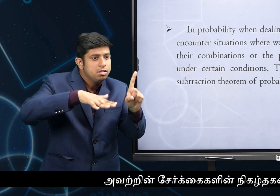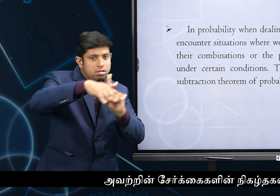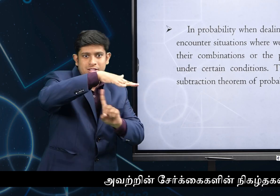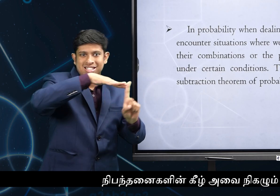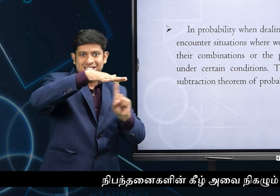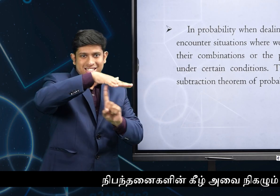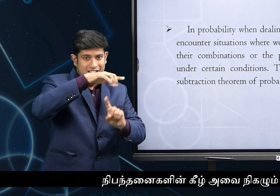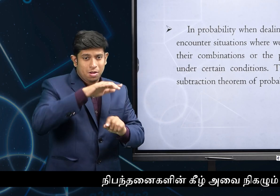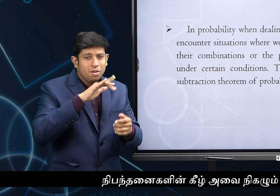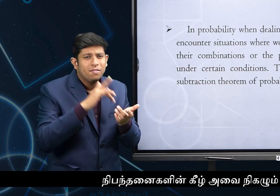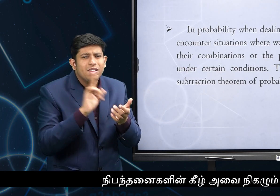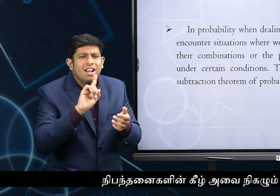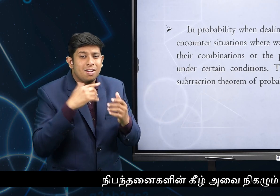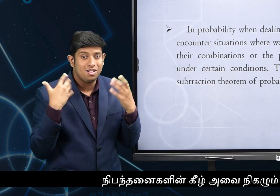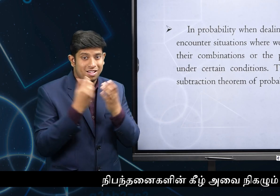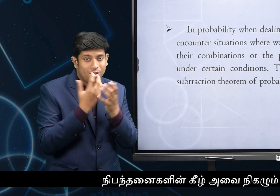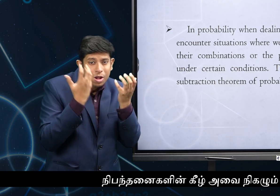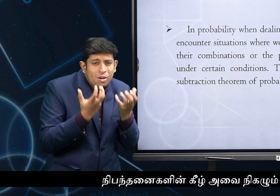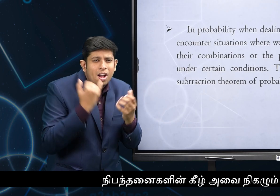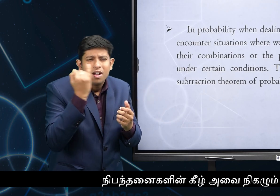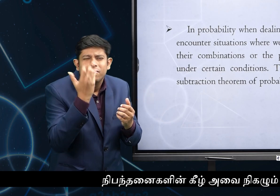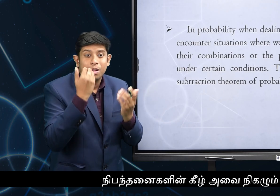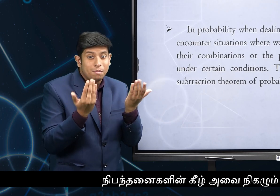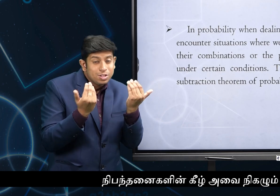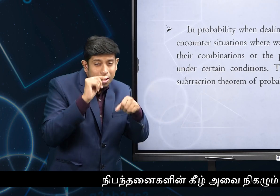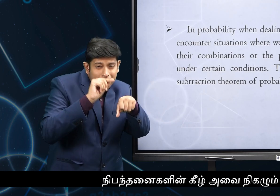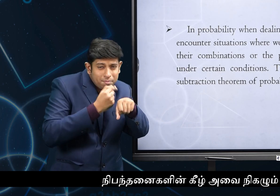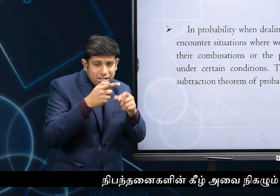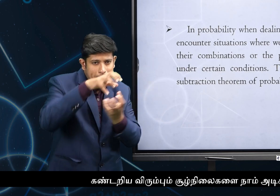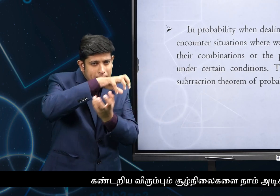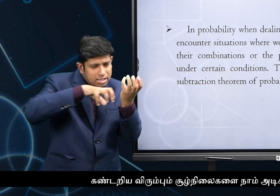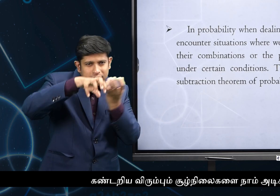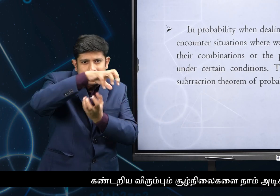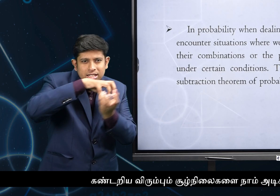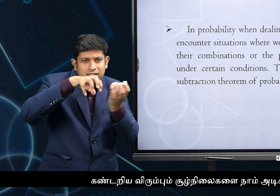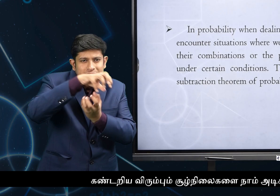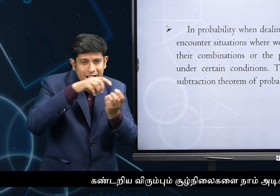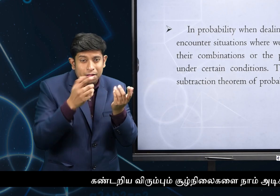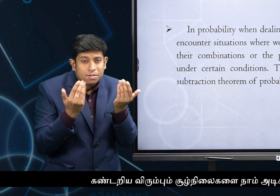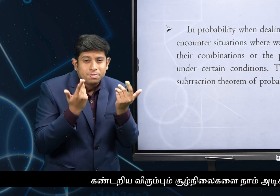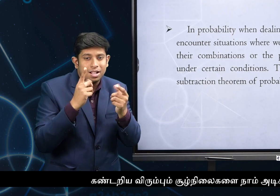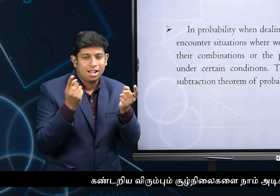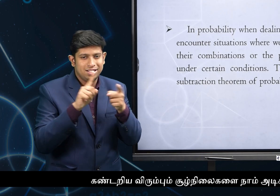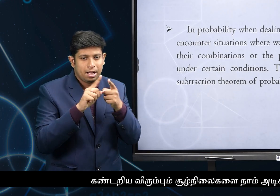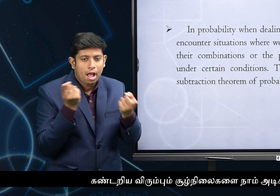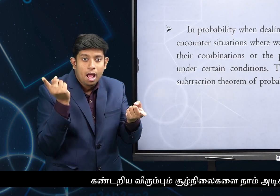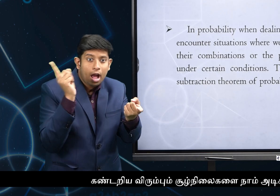சில நிபந்தனைகளின் கீழ் அவை நிகழும் நிகழ்தகவை கண்டறிய விரும்பும் சூழ்நிலைகளை நாம்